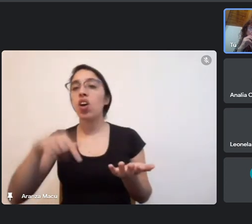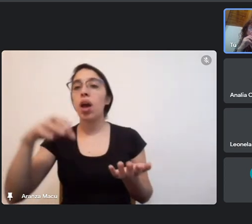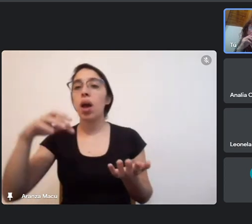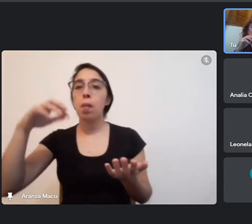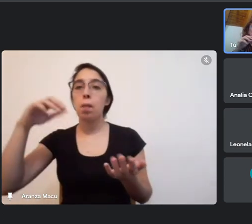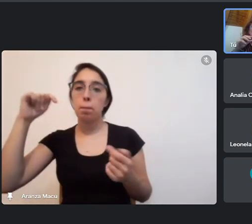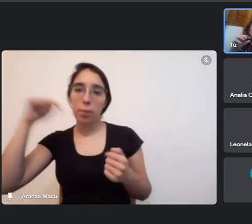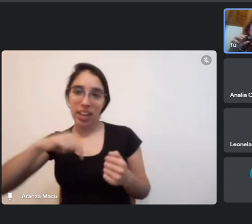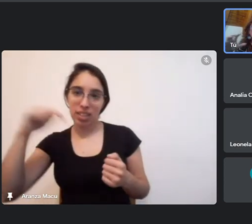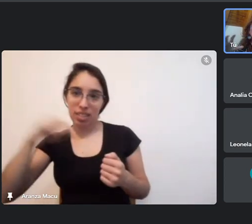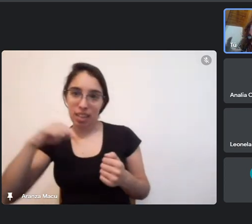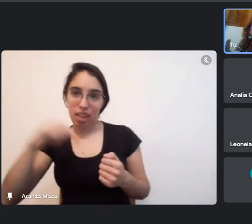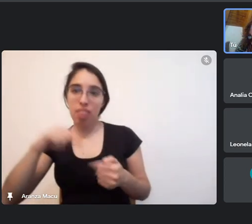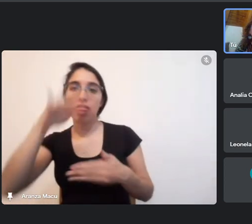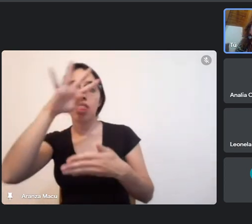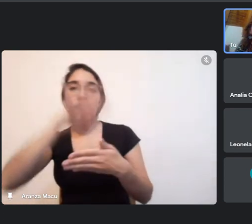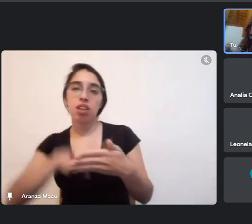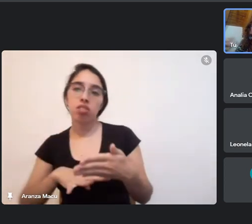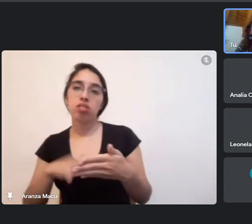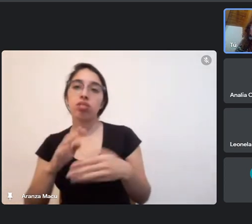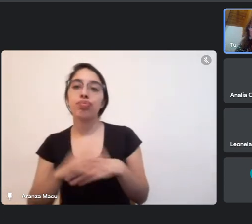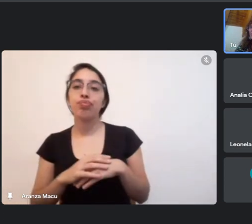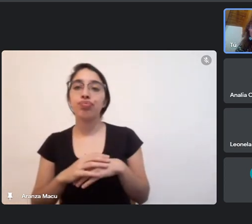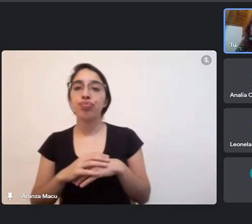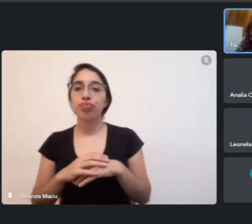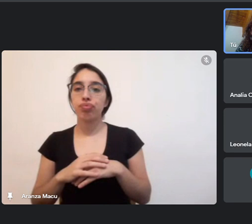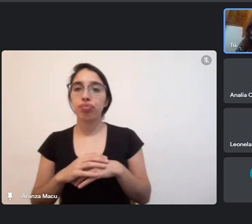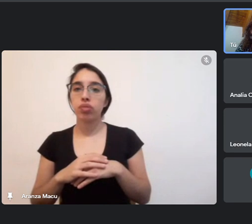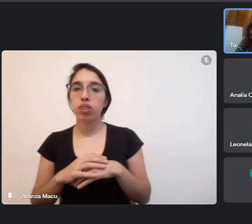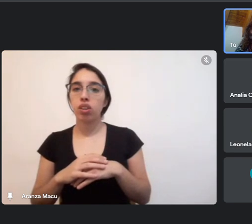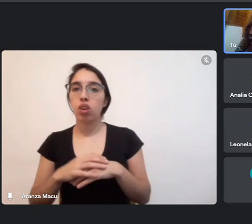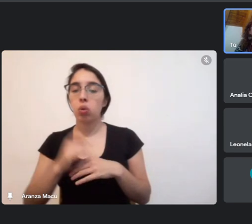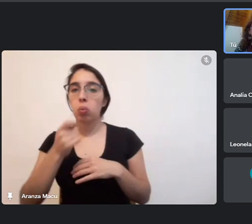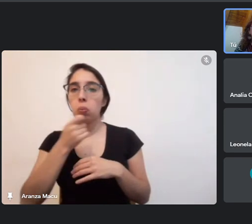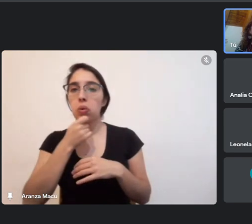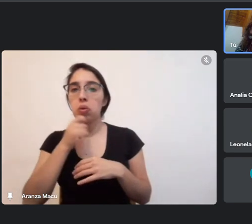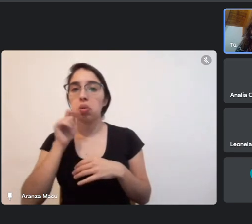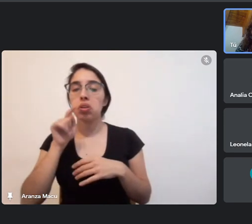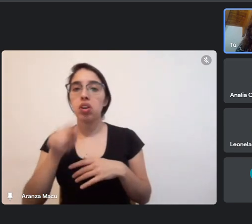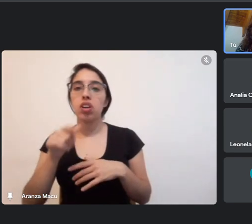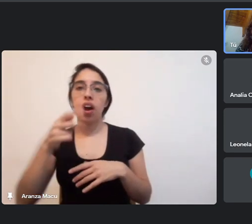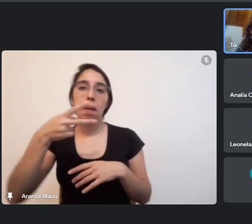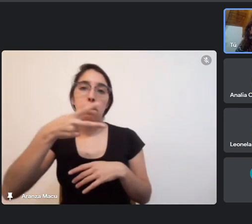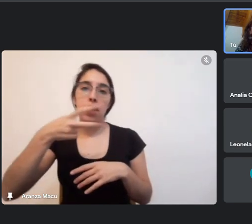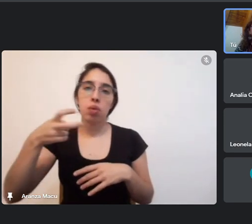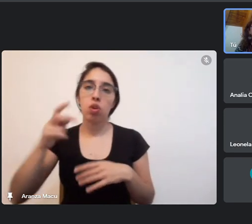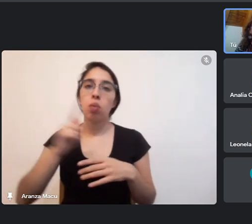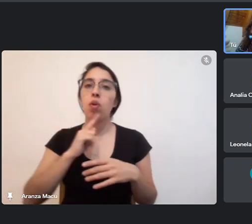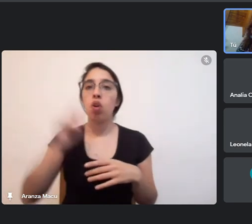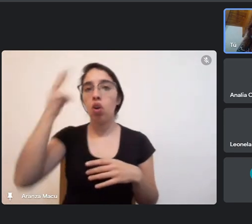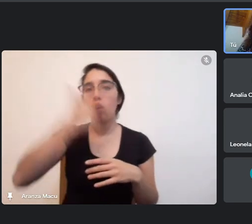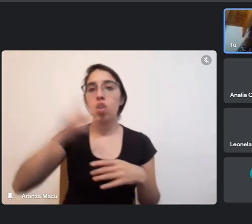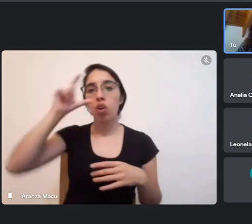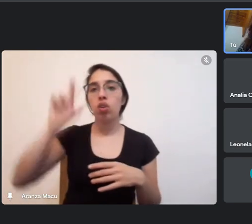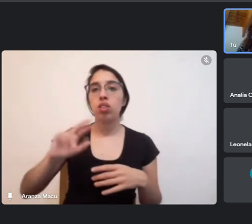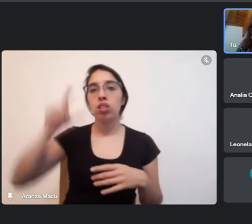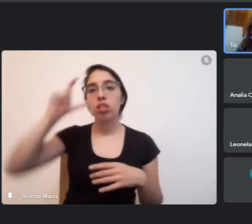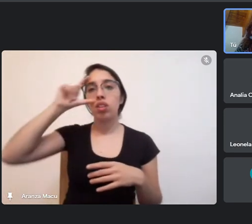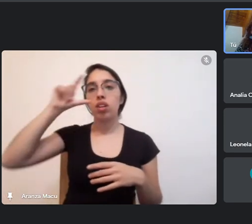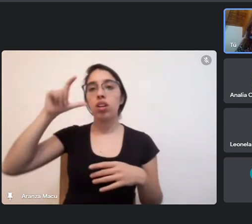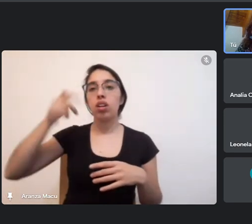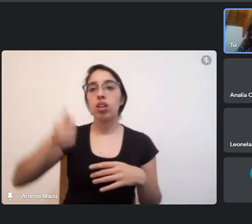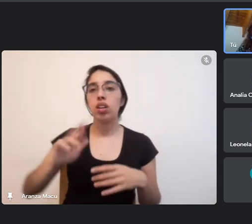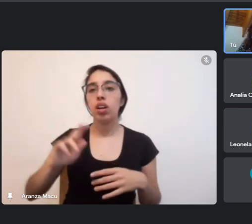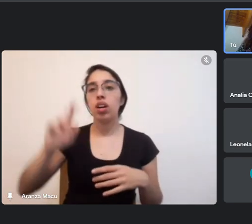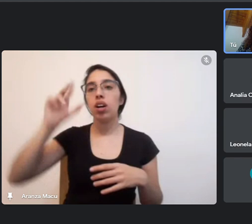textos. Cuando hablamos de verbos como es de are, need, consider, ¿sí?